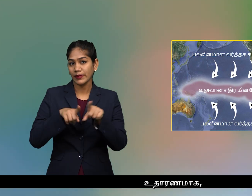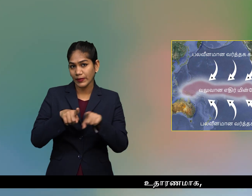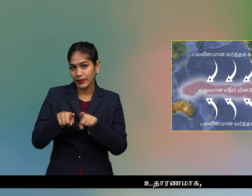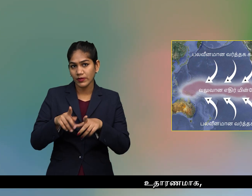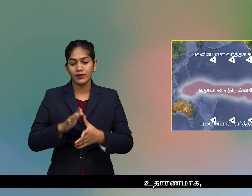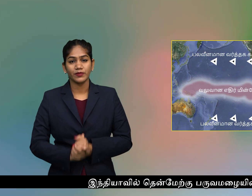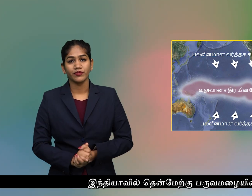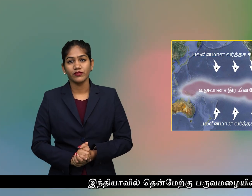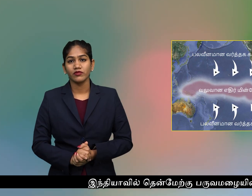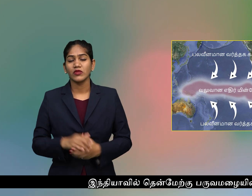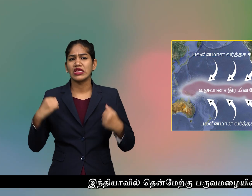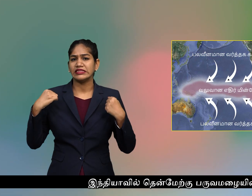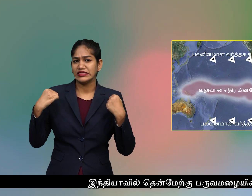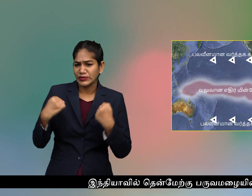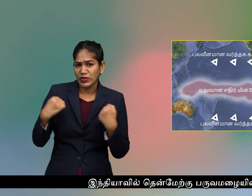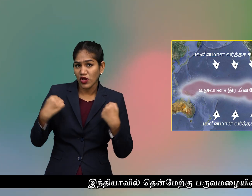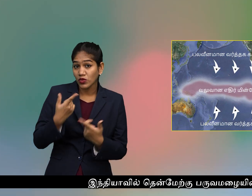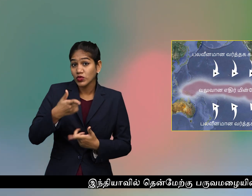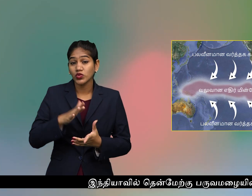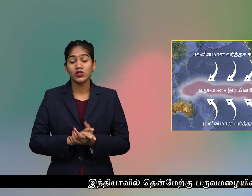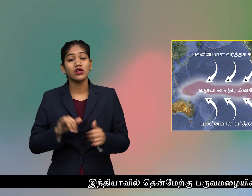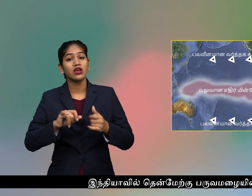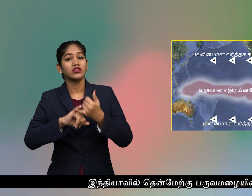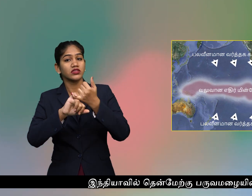உதாரணமாக, இந்தியாவில் தென்மேற்கு பருவமழையின்